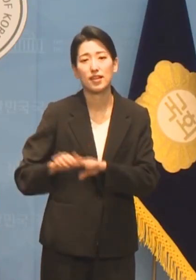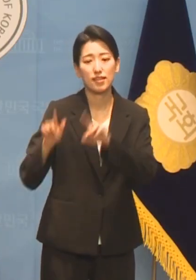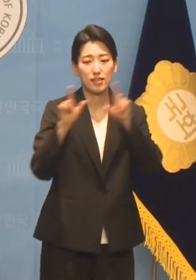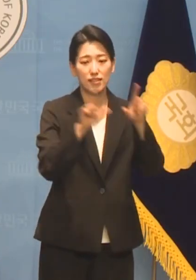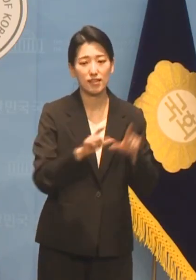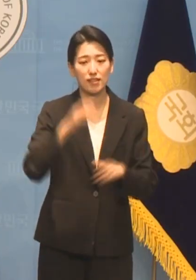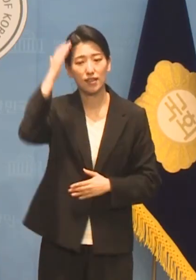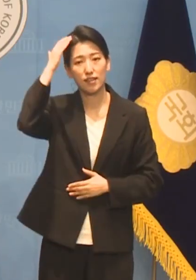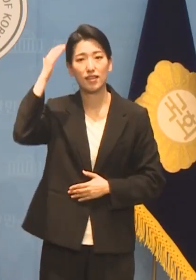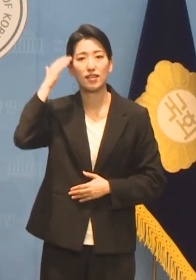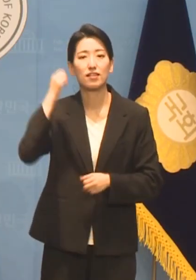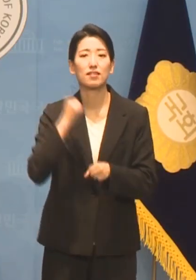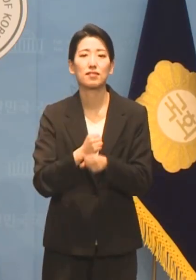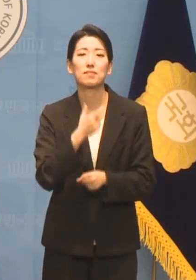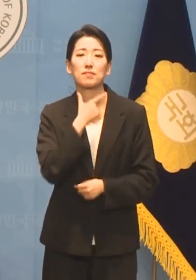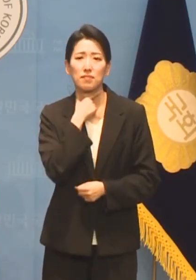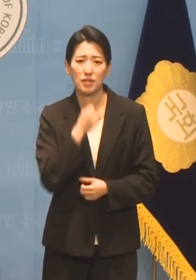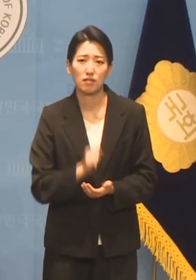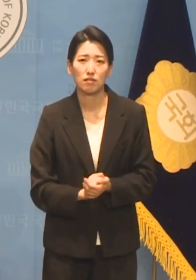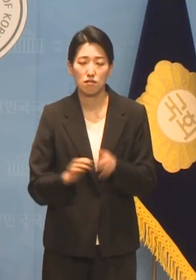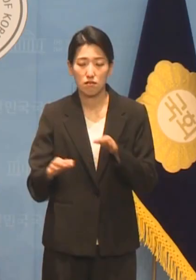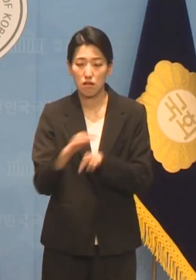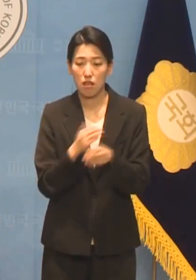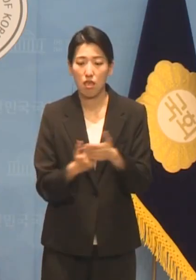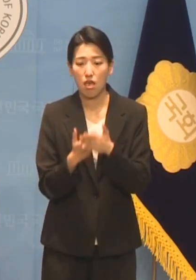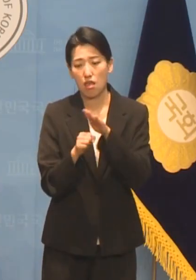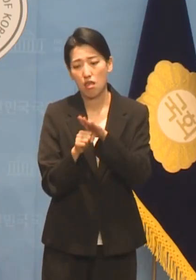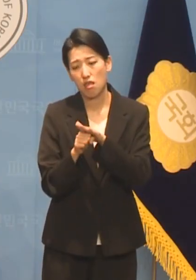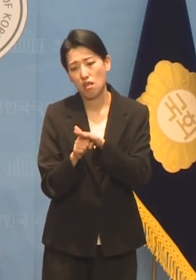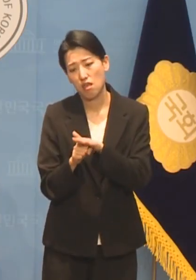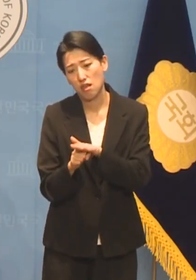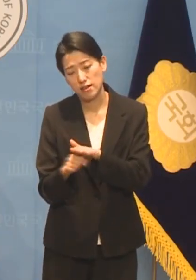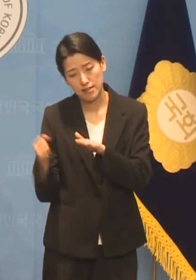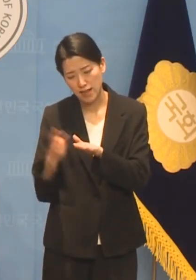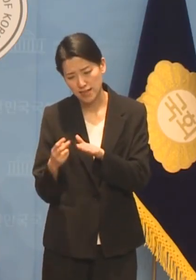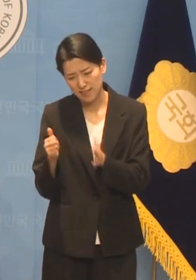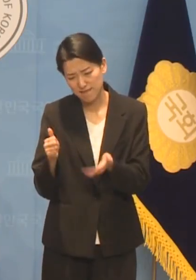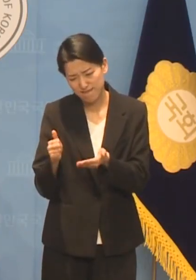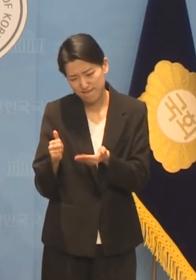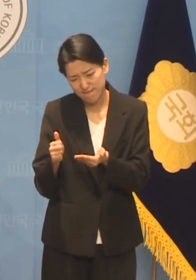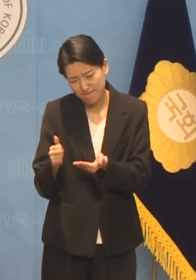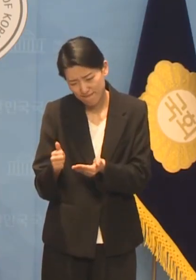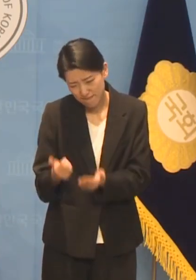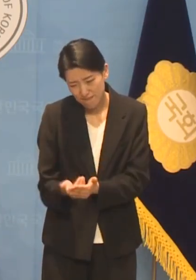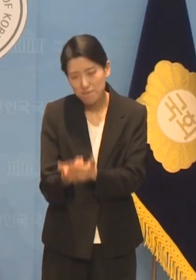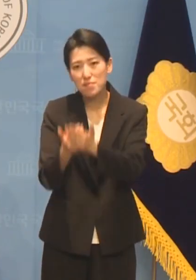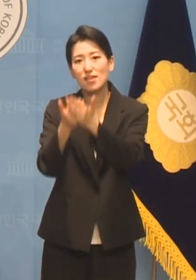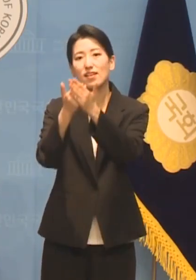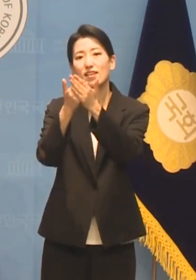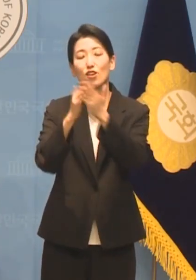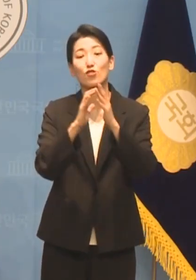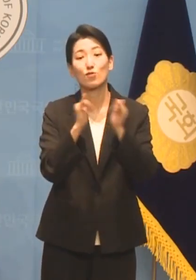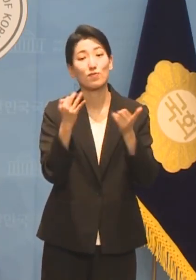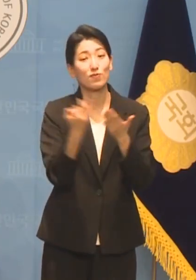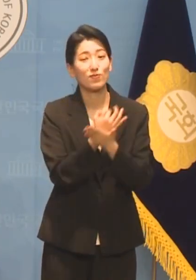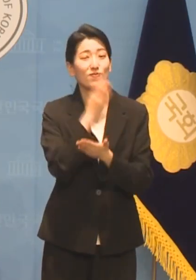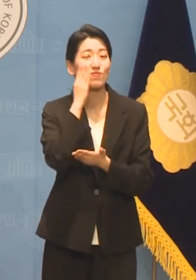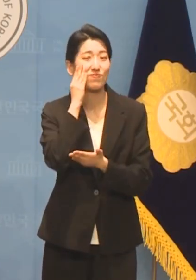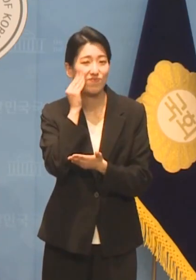대한민국을 향합니다. 꺼진 성장 엔진 다시 불을 지피고 국민 지갑을